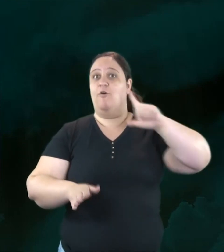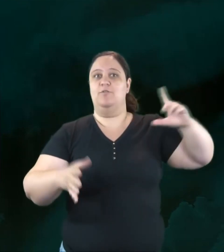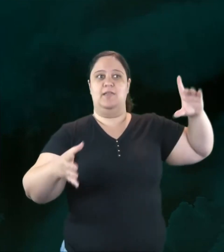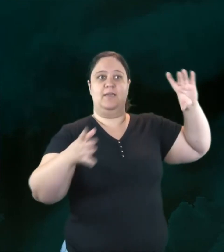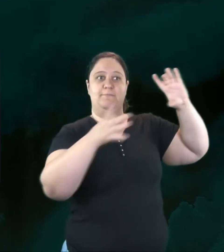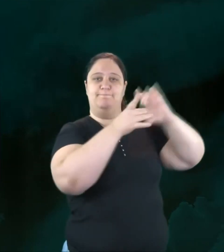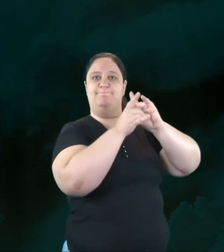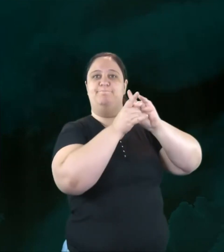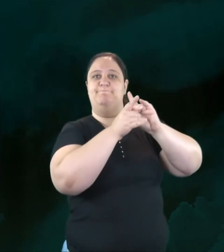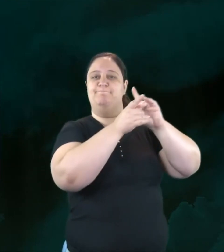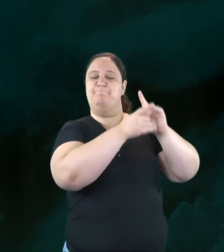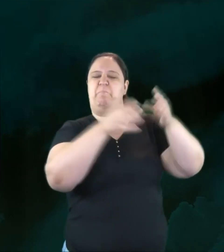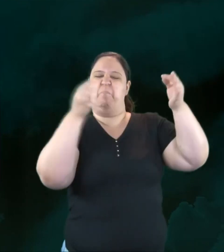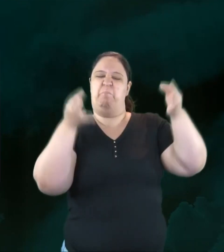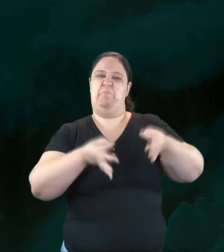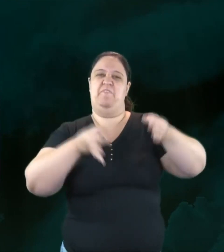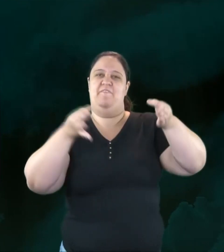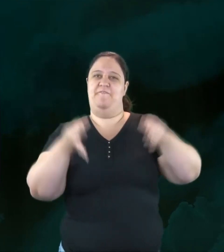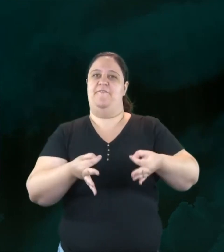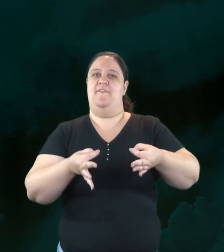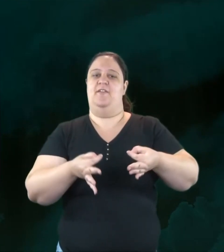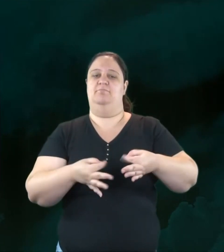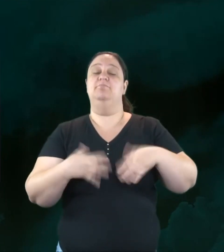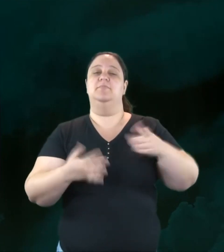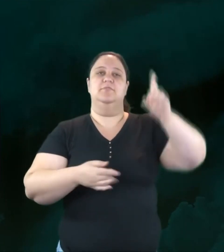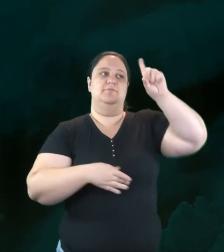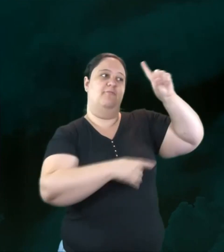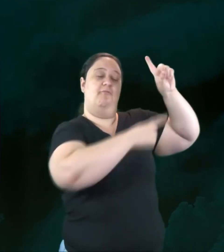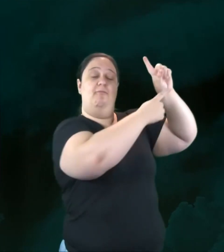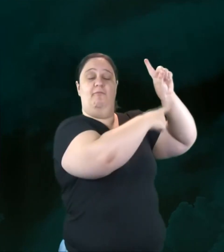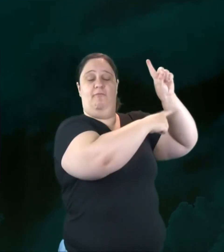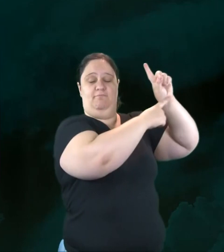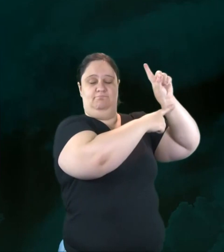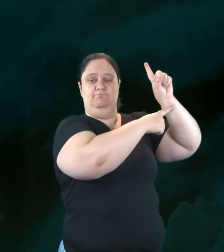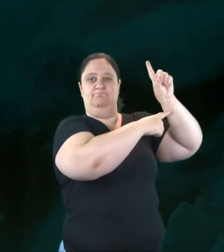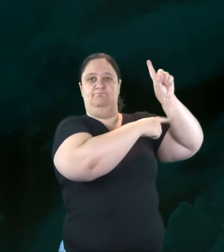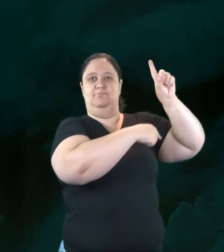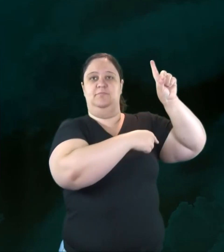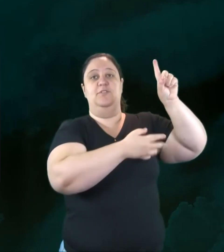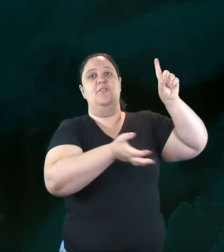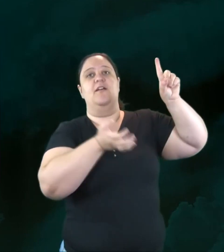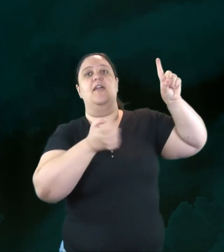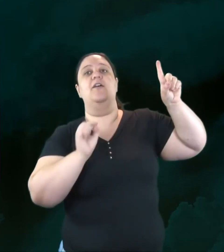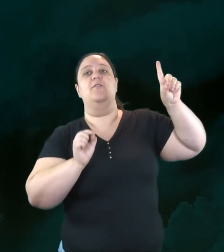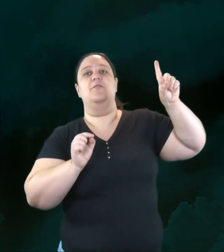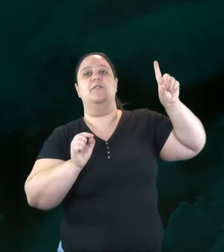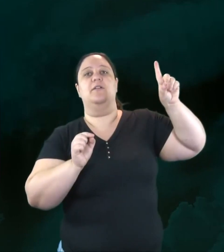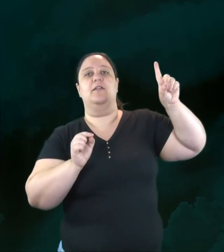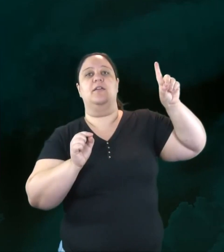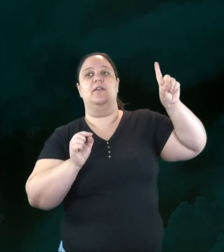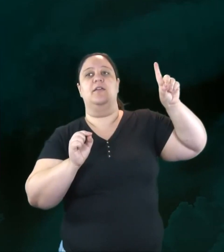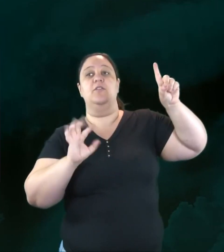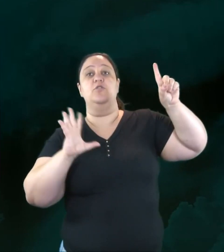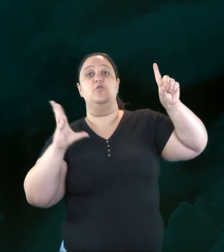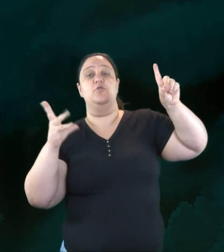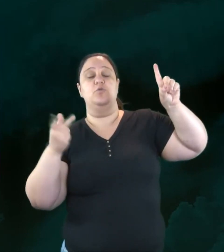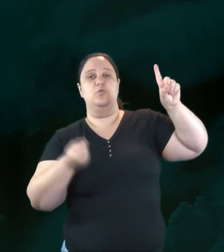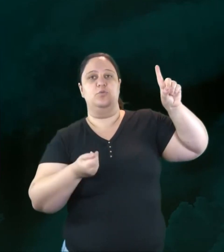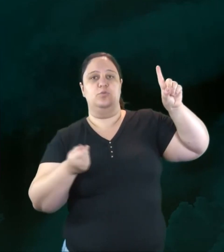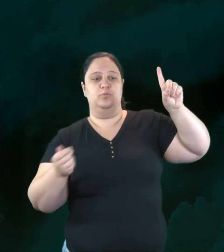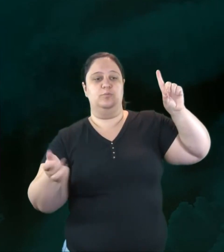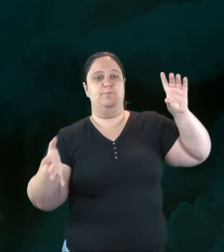conexão perfeita. E Deus, na sua vontade eterna, Ele quer fazer convergir em